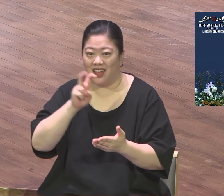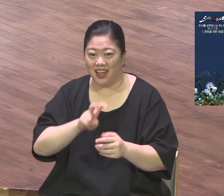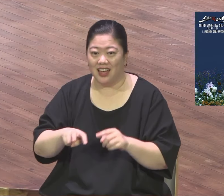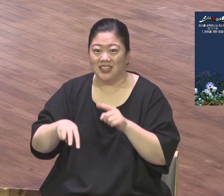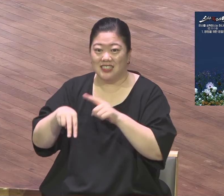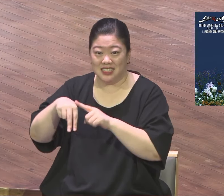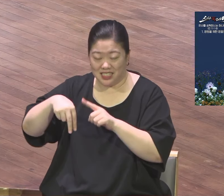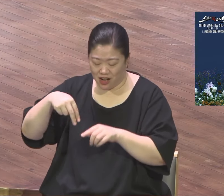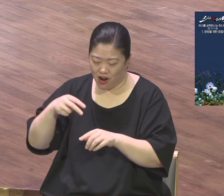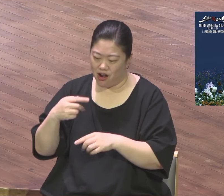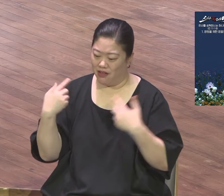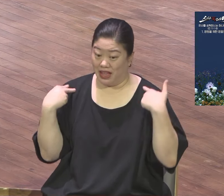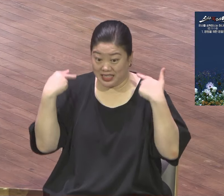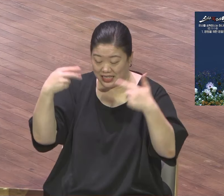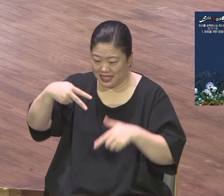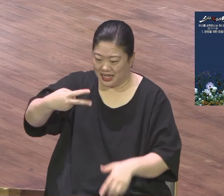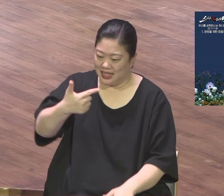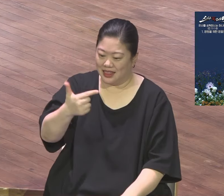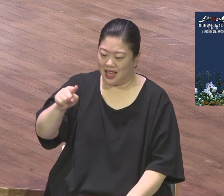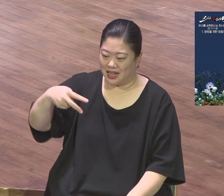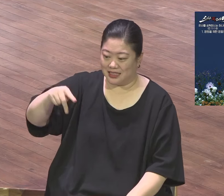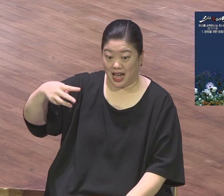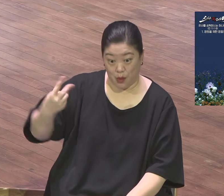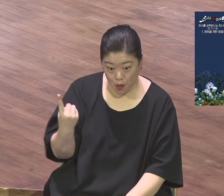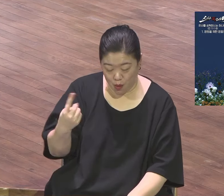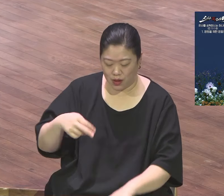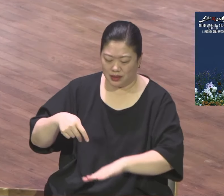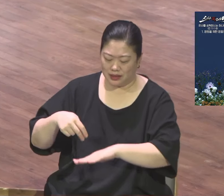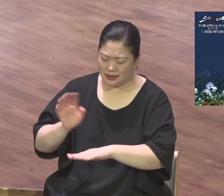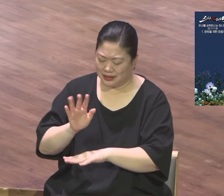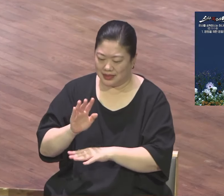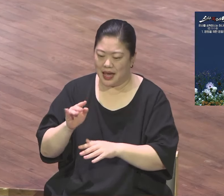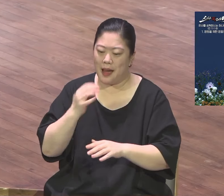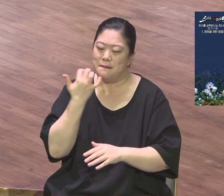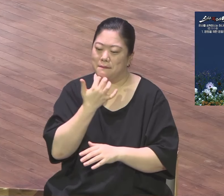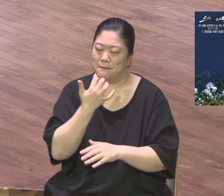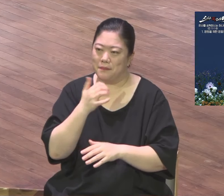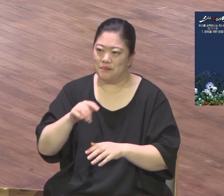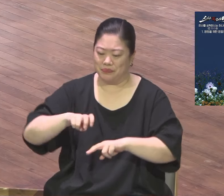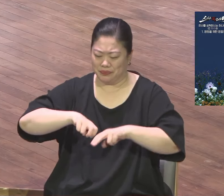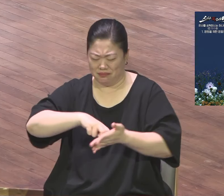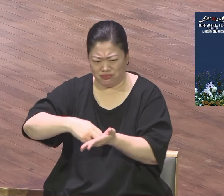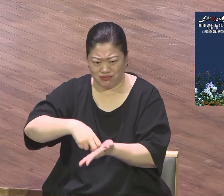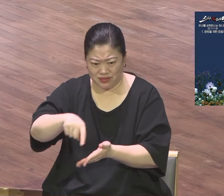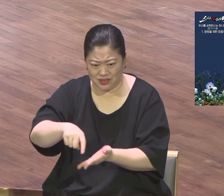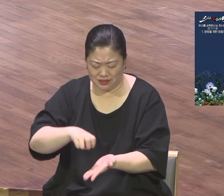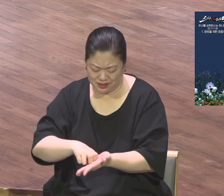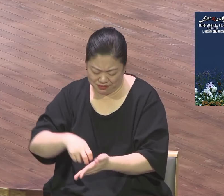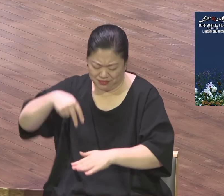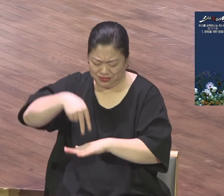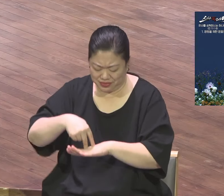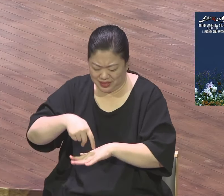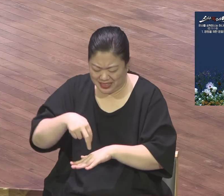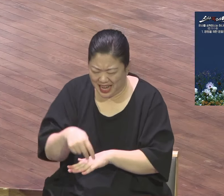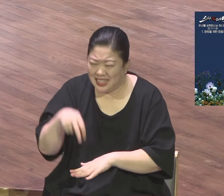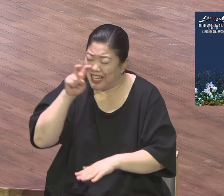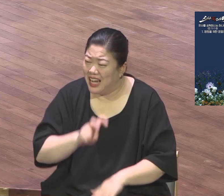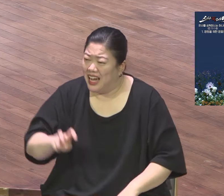찬양했네. 그는 걸었네 뛰었네 찬양했네. 그다음 뭐지라?